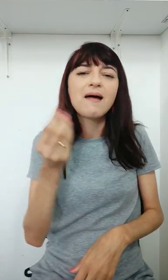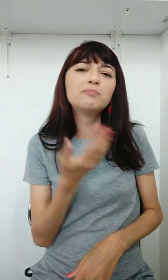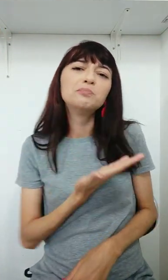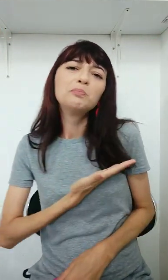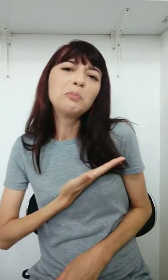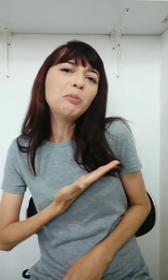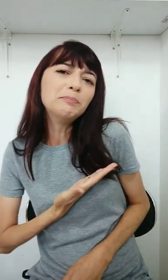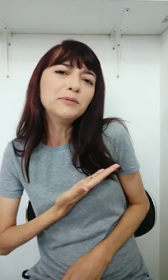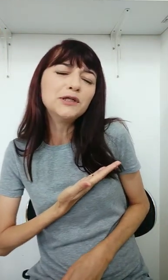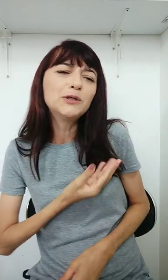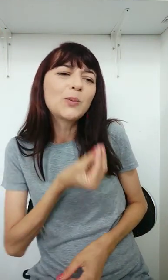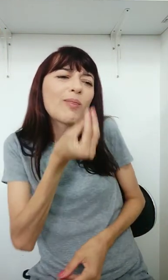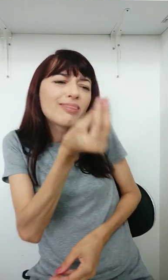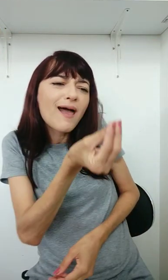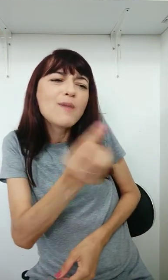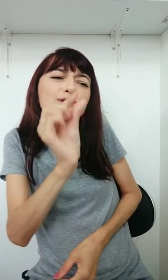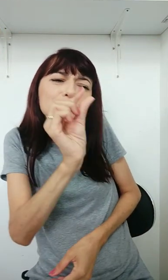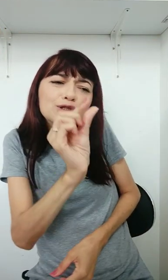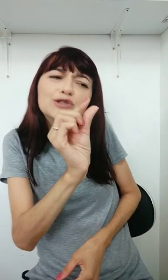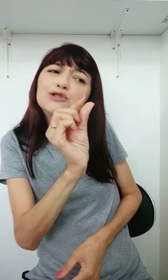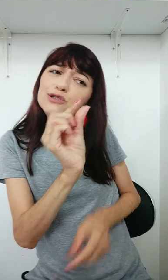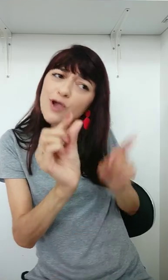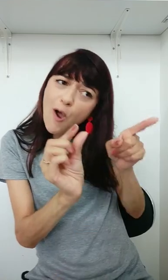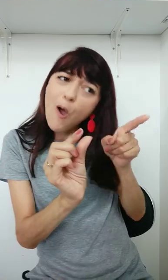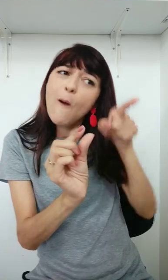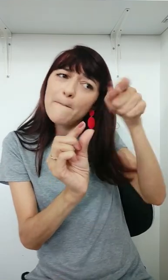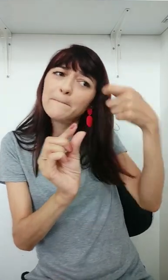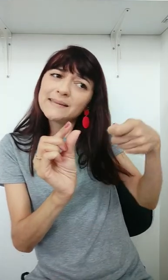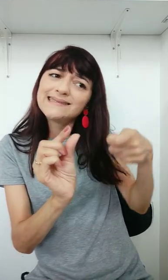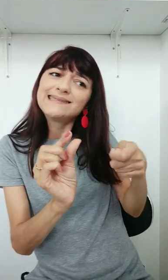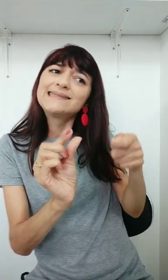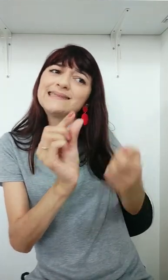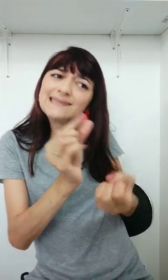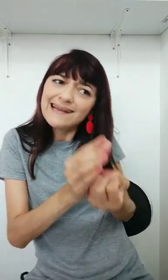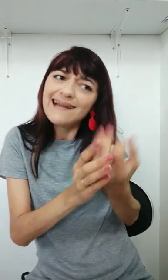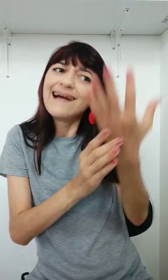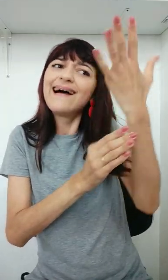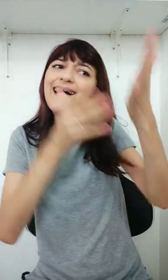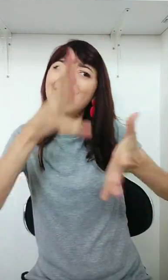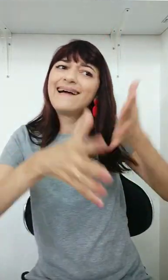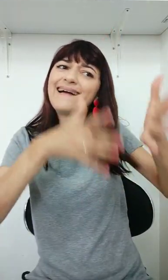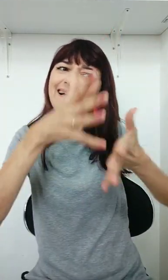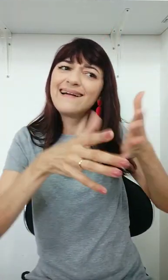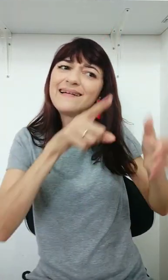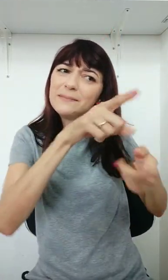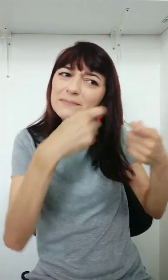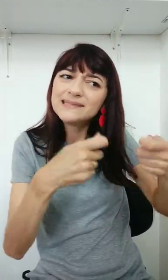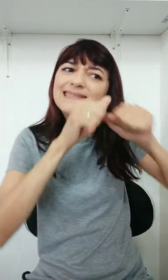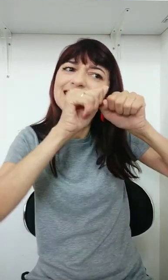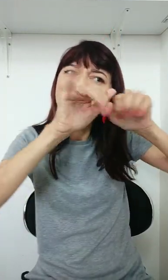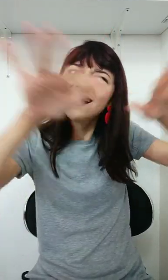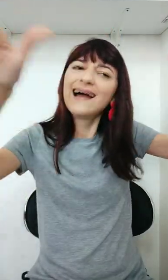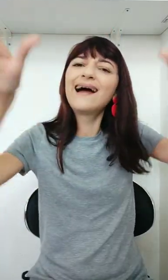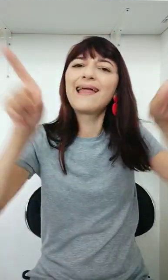por espalhar essa mensagem, essa semente, né? Vocês aprenderam um pouquinho, vocês vão e plantam em outra vida, em